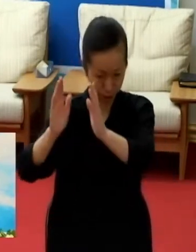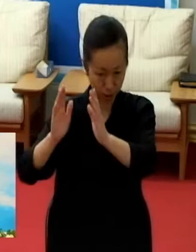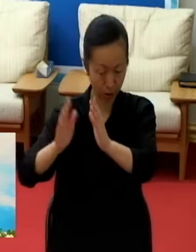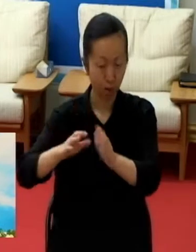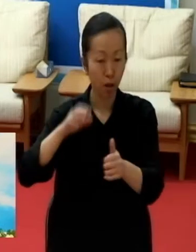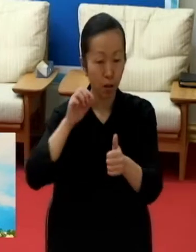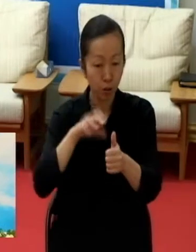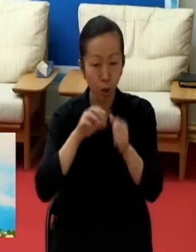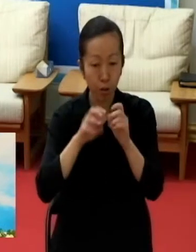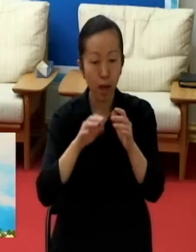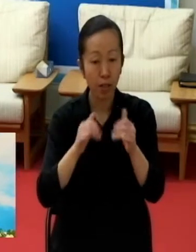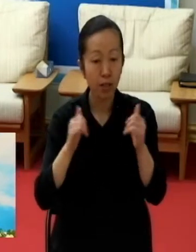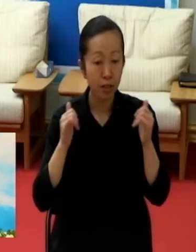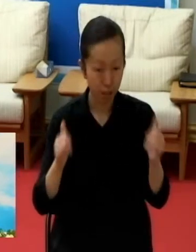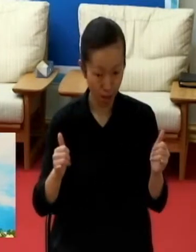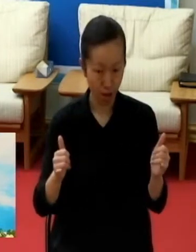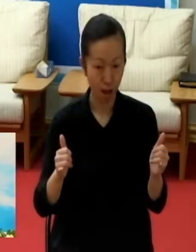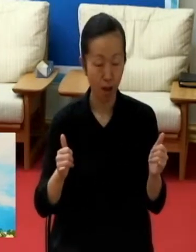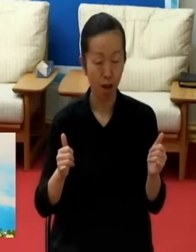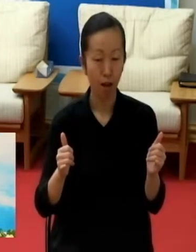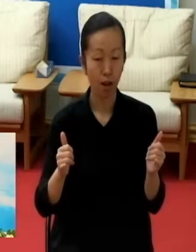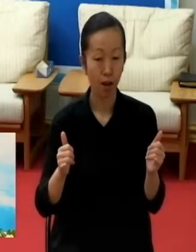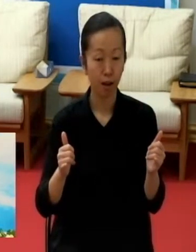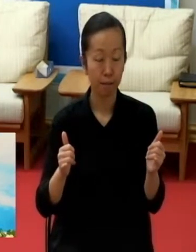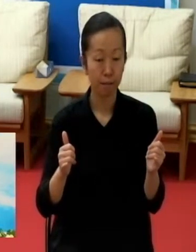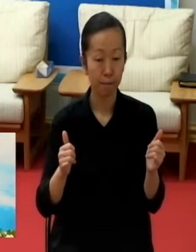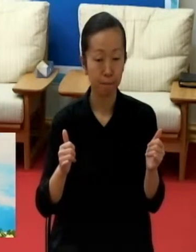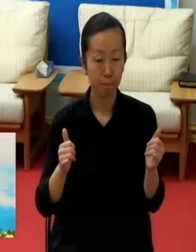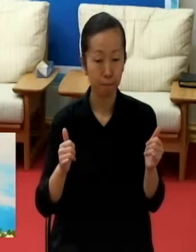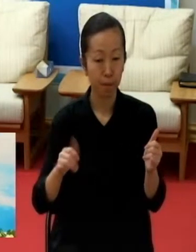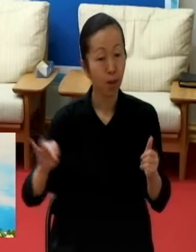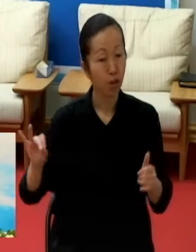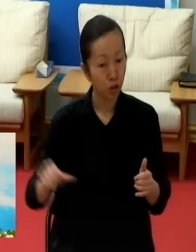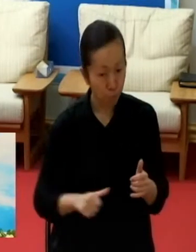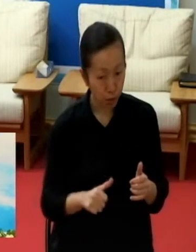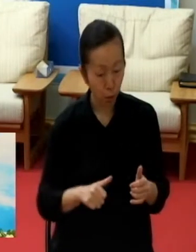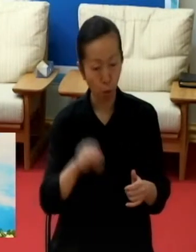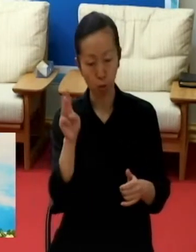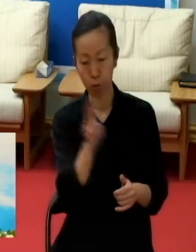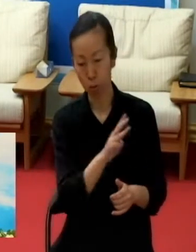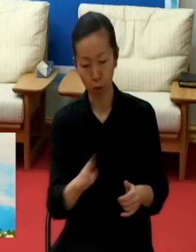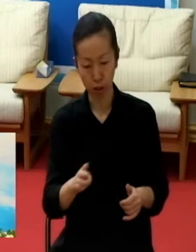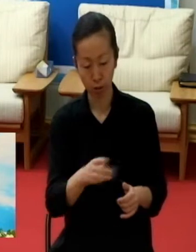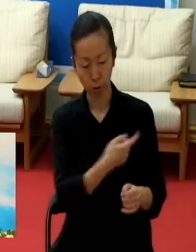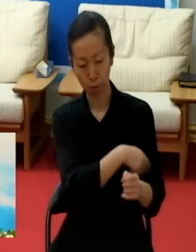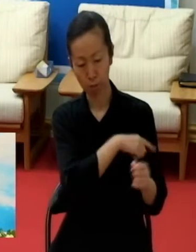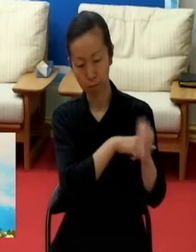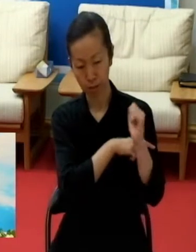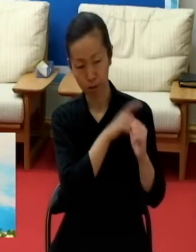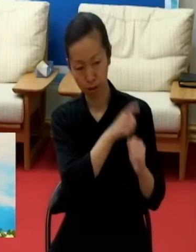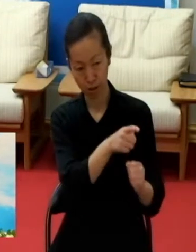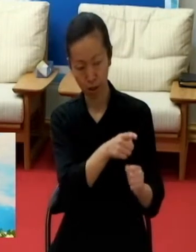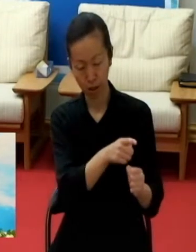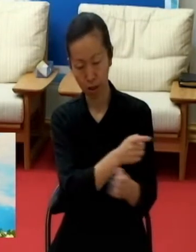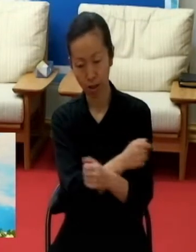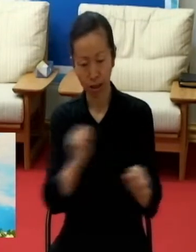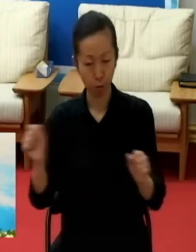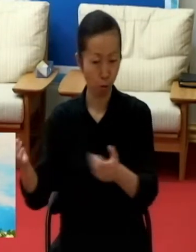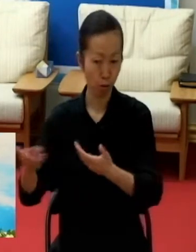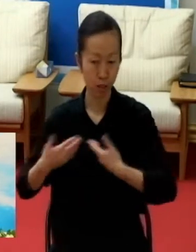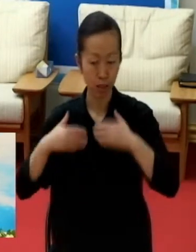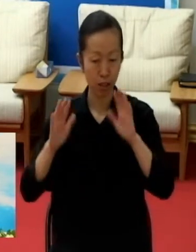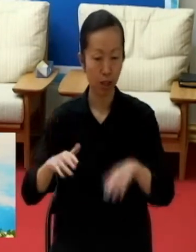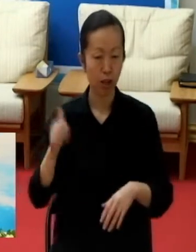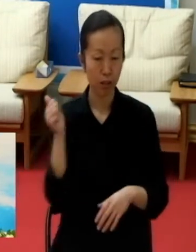선지자, 預言者、 죄와 지옥의 근세에서 해결하신 제사장, 罪と呪いの権勢から、解放した